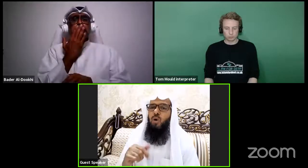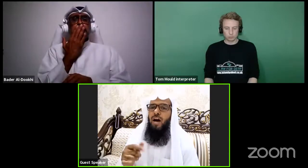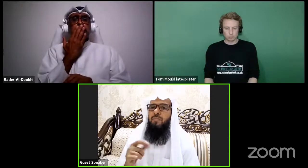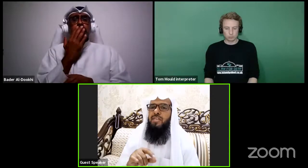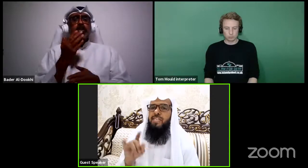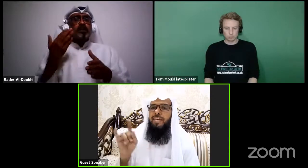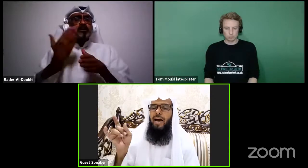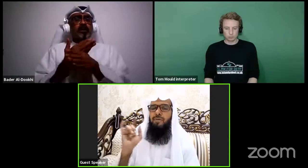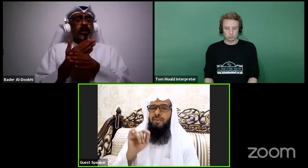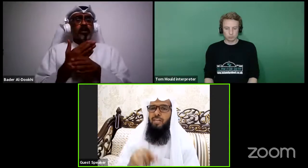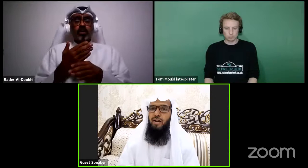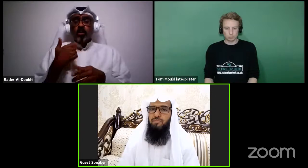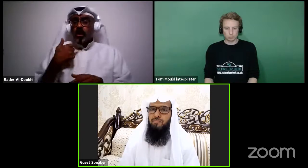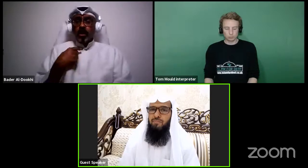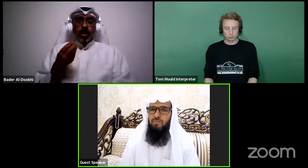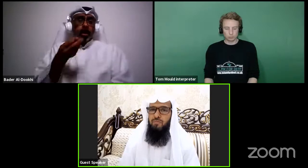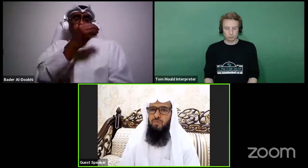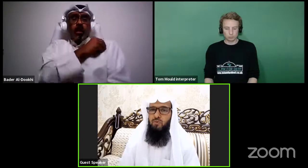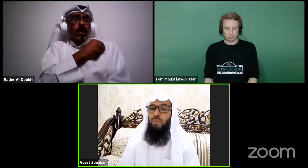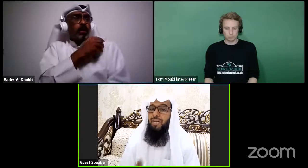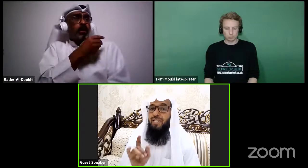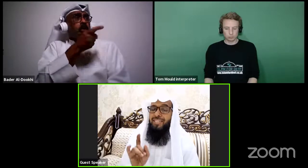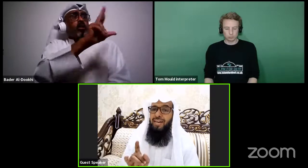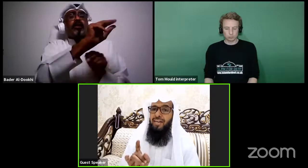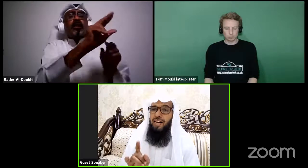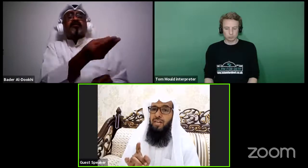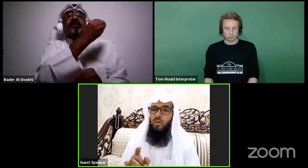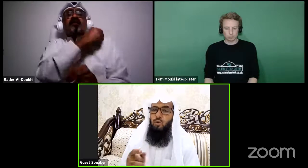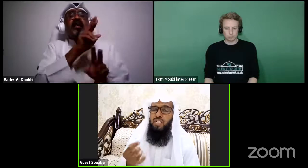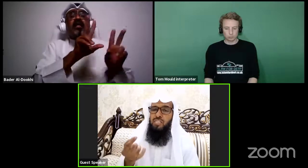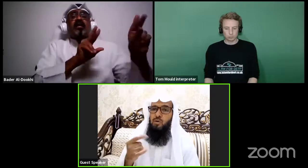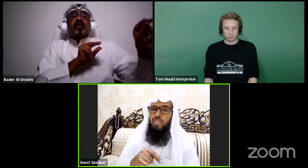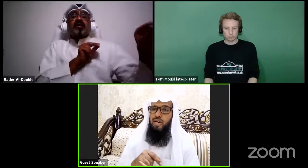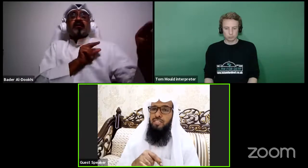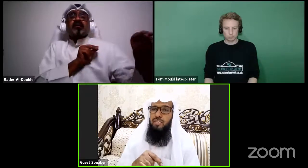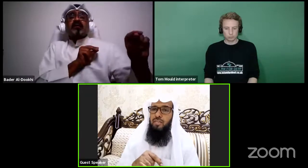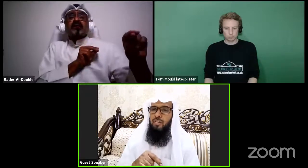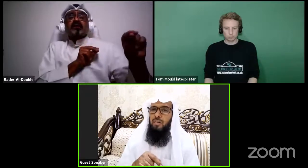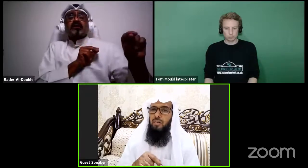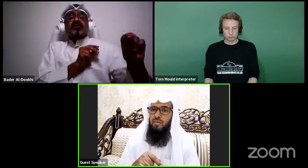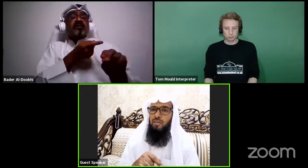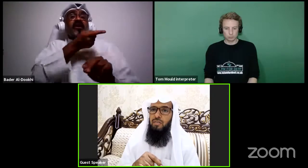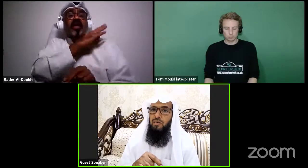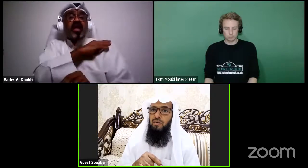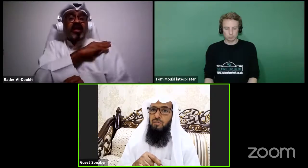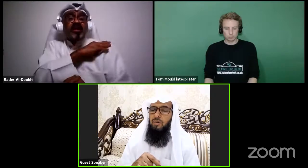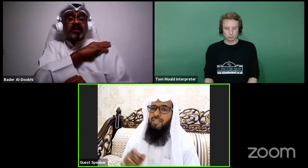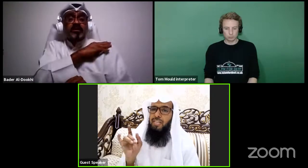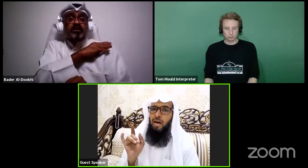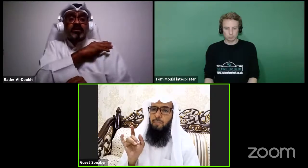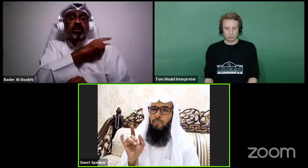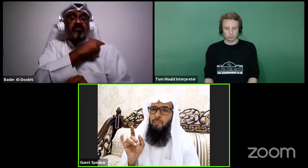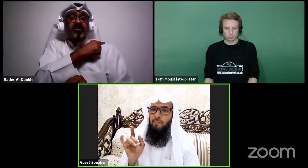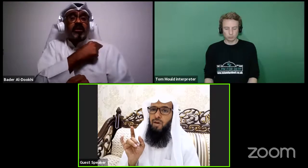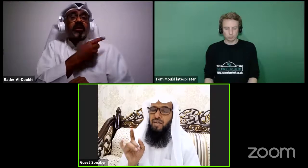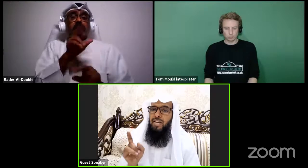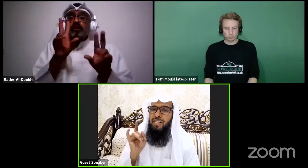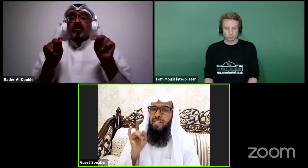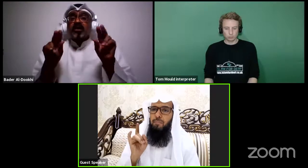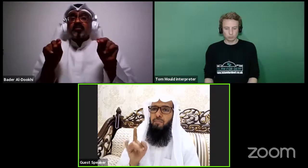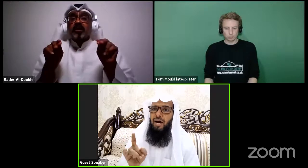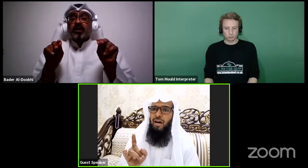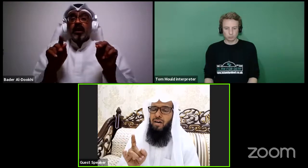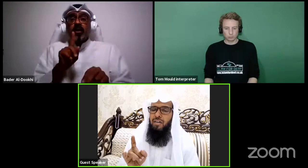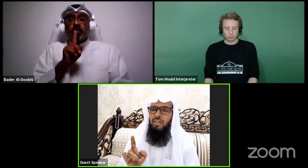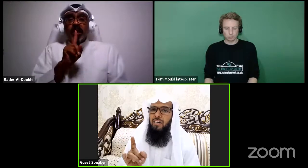لا يقابل السيئة بمثلها. شوف معنا الله تعالى قال: وجزاء سيئة بمثلها.